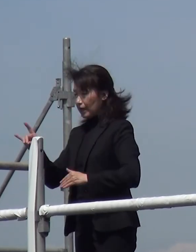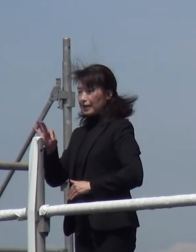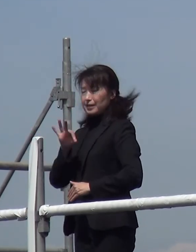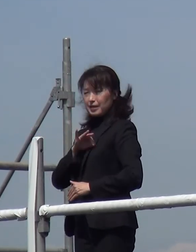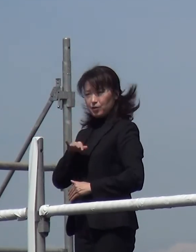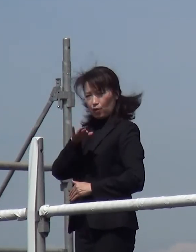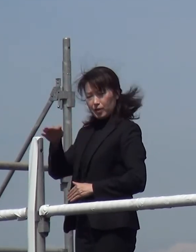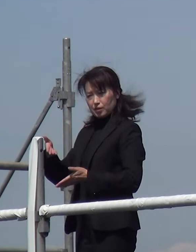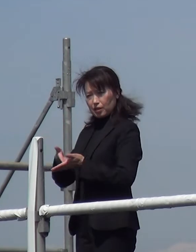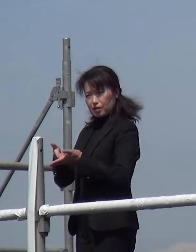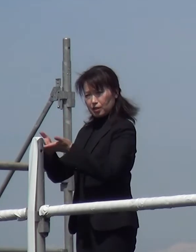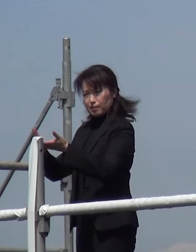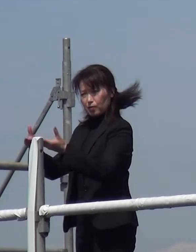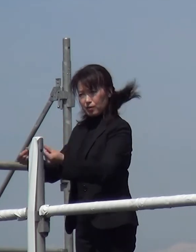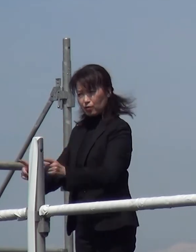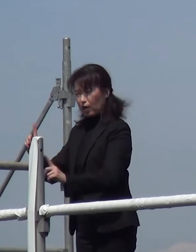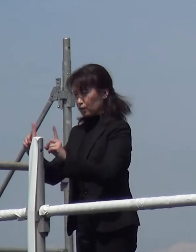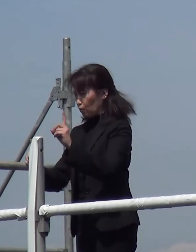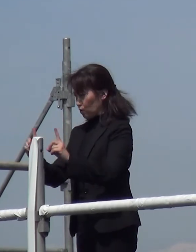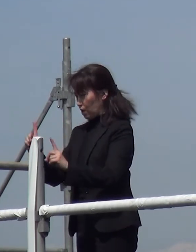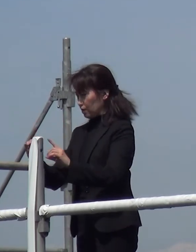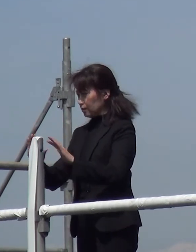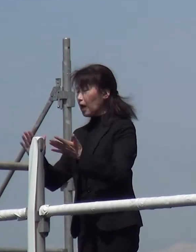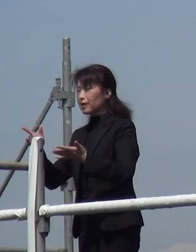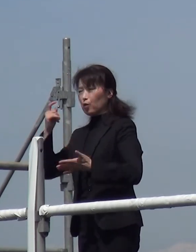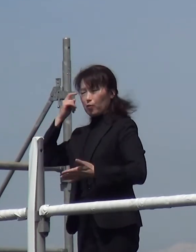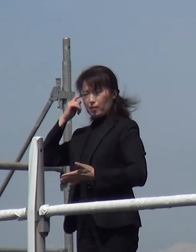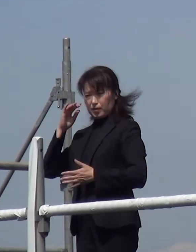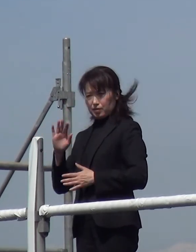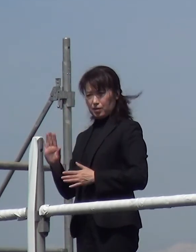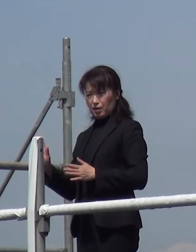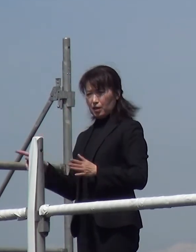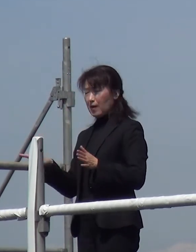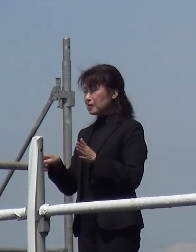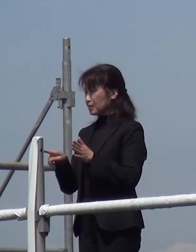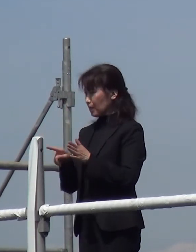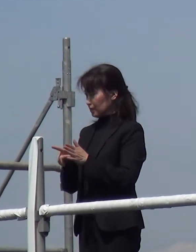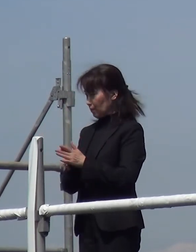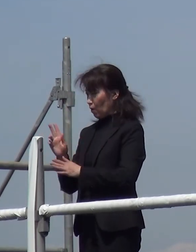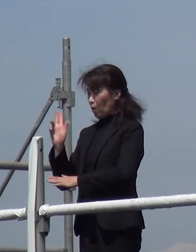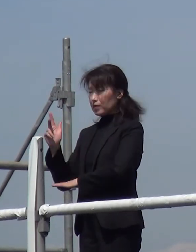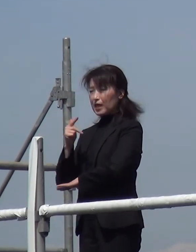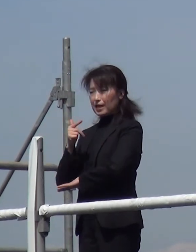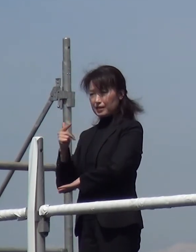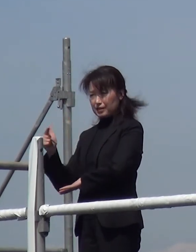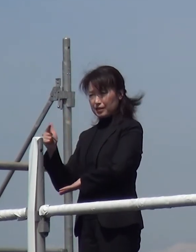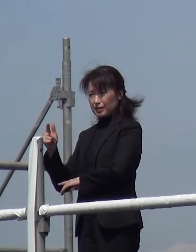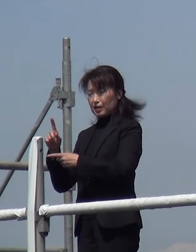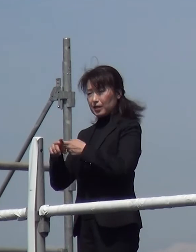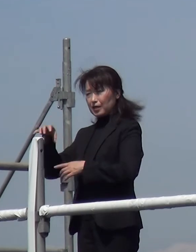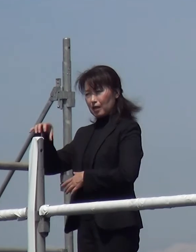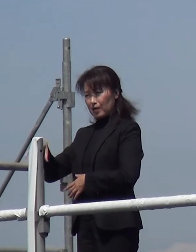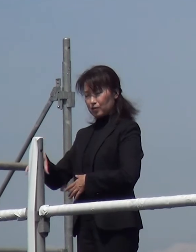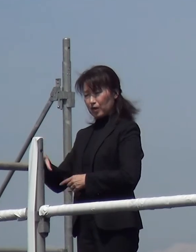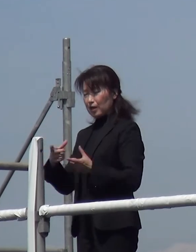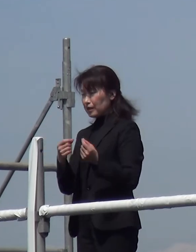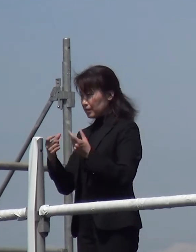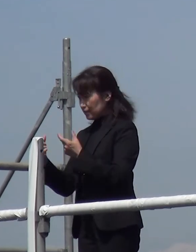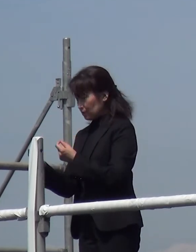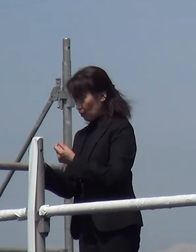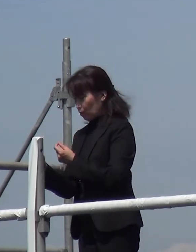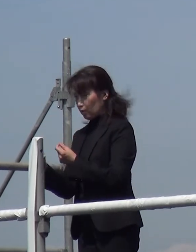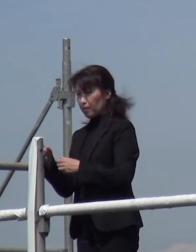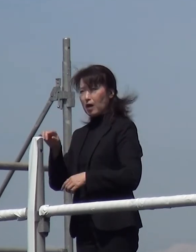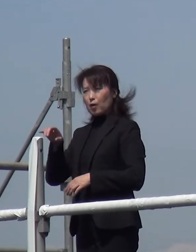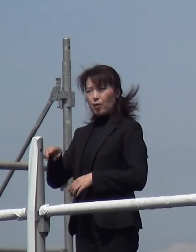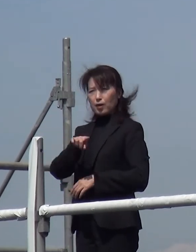り説明したことはないです。今に至ってもですね、政治的な場所で、大衆的な、例えばこ